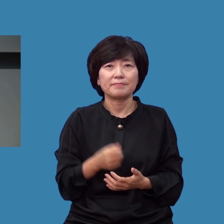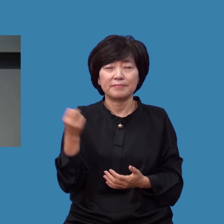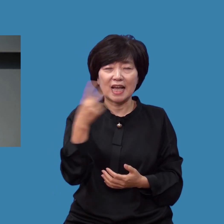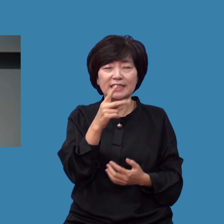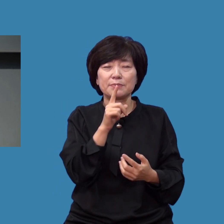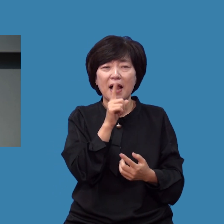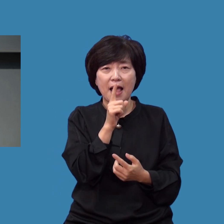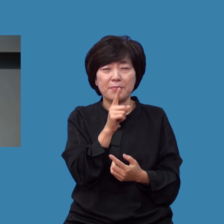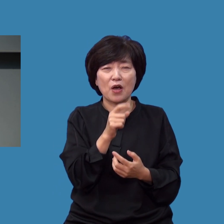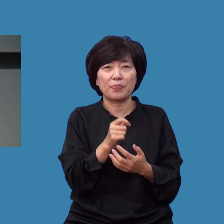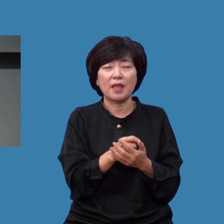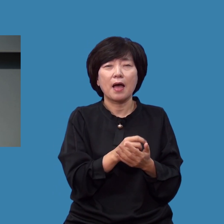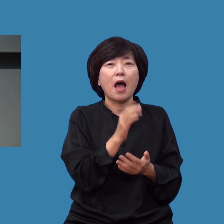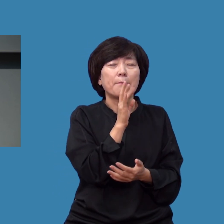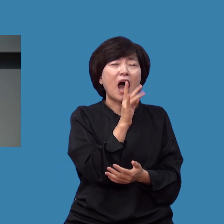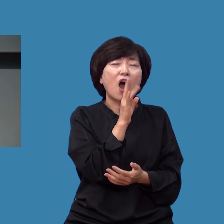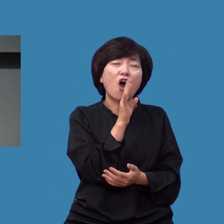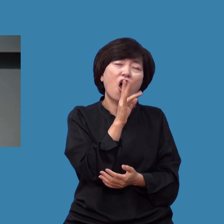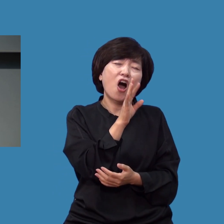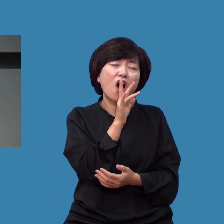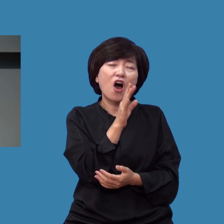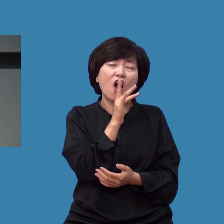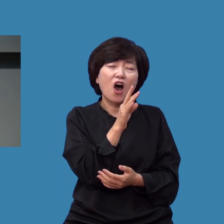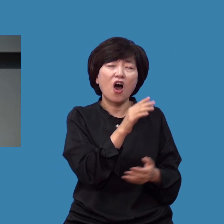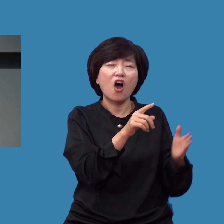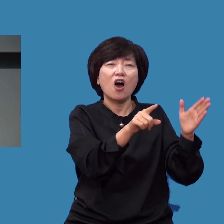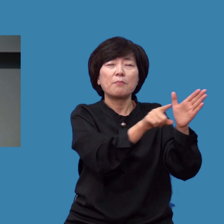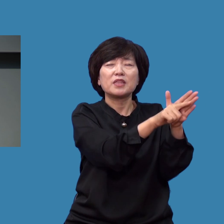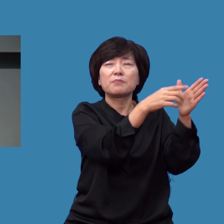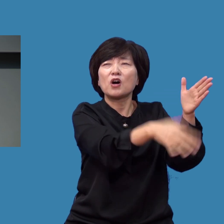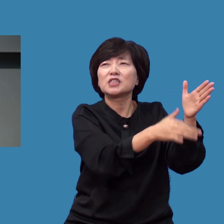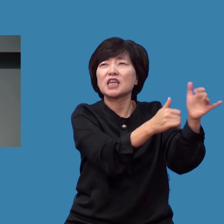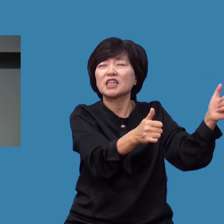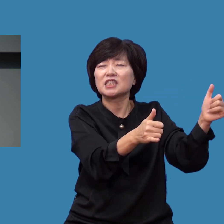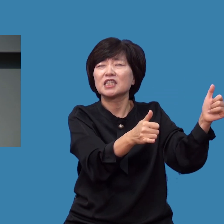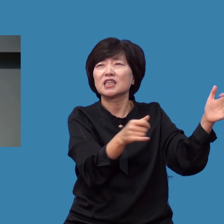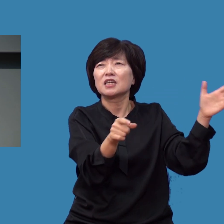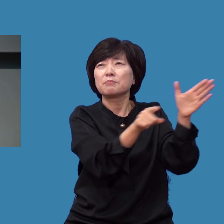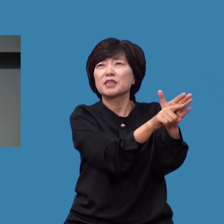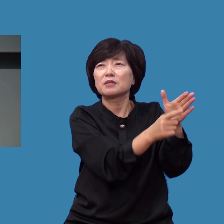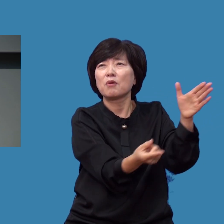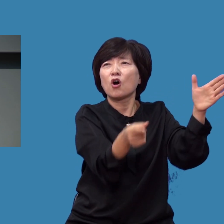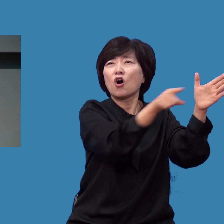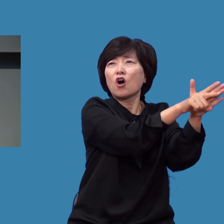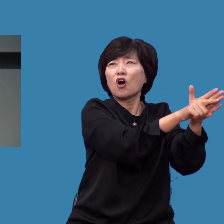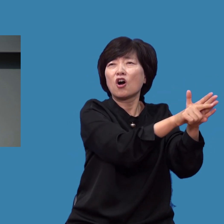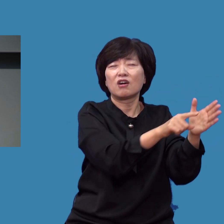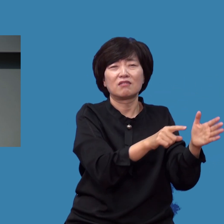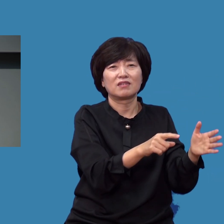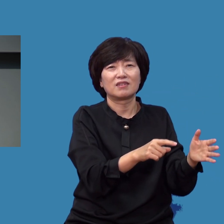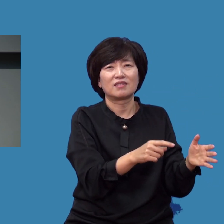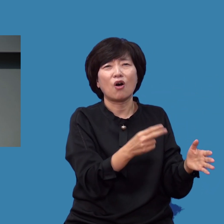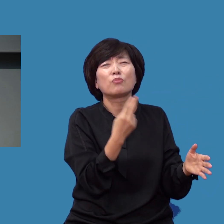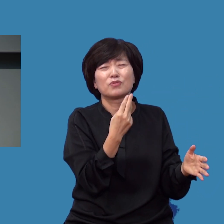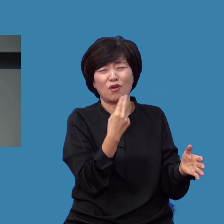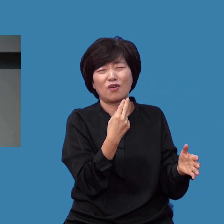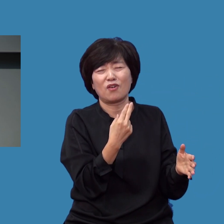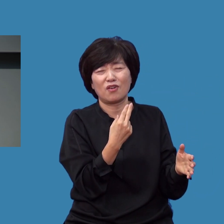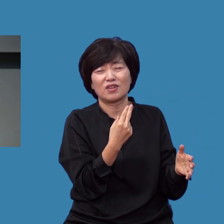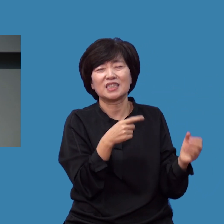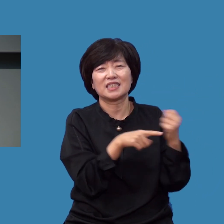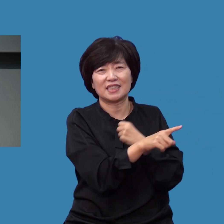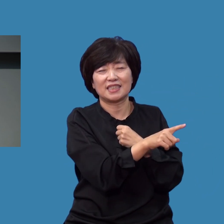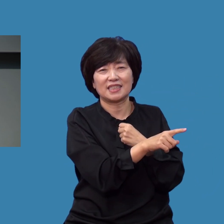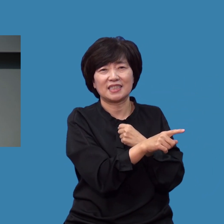바꿔 말하면 방언을 한다고 해서 믿지 않는 자들이 그 불신앙을 바꾸게 되진 않아. 그런 종류의 표적이야, 이런 뜻이라는